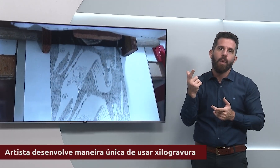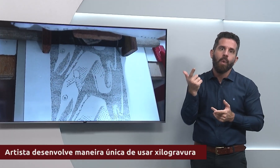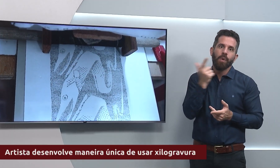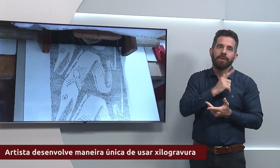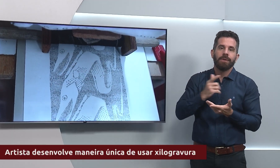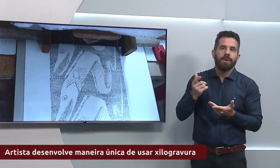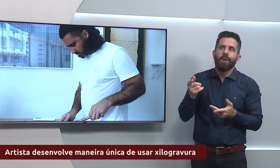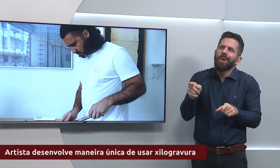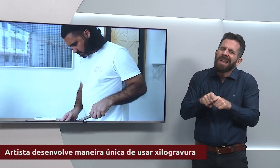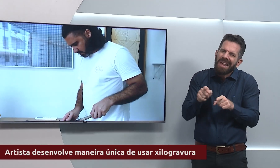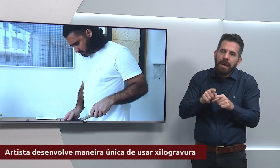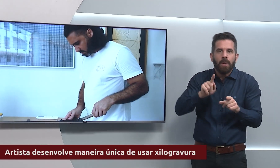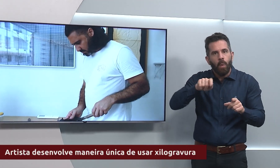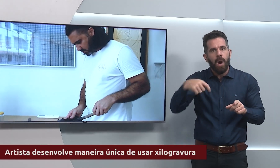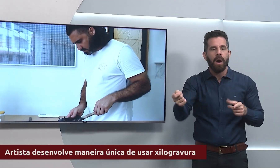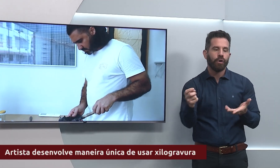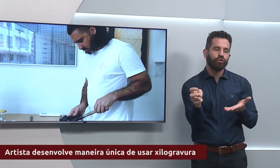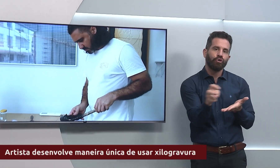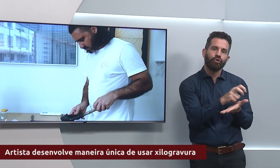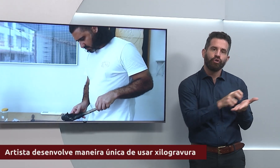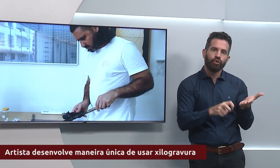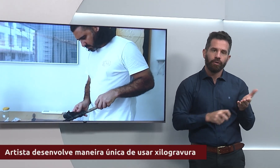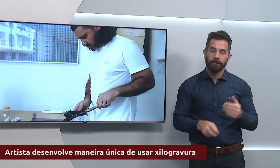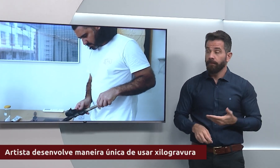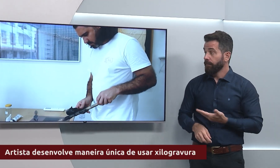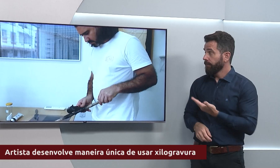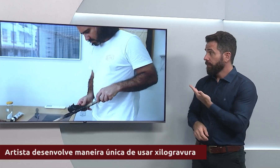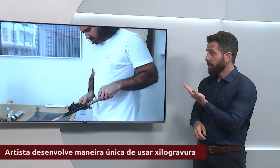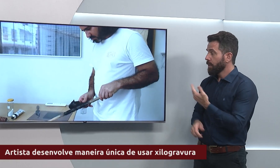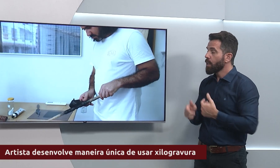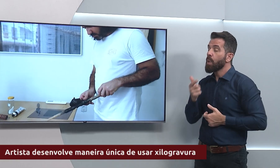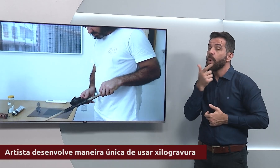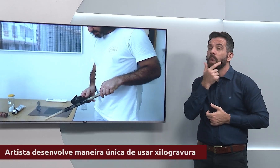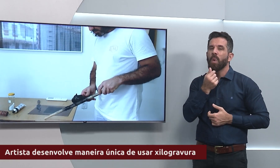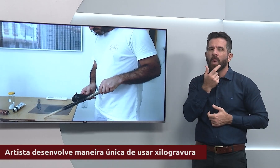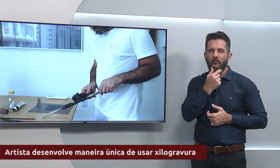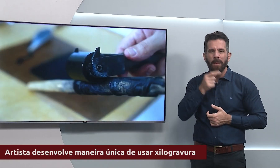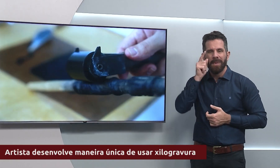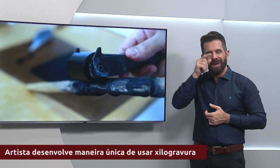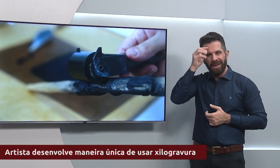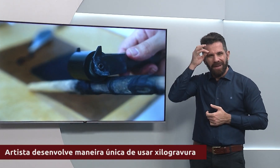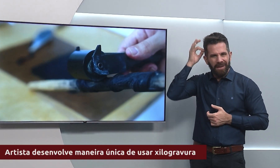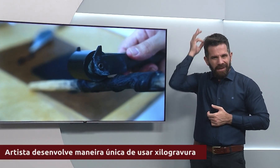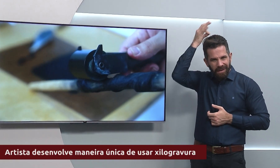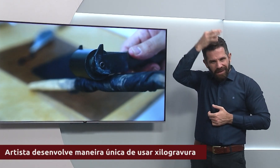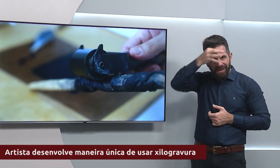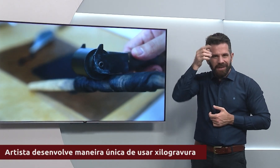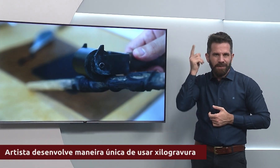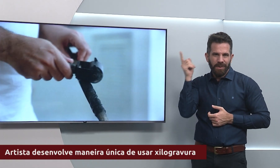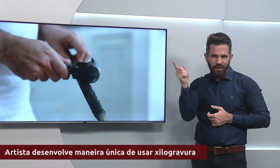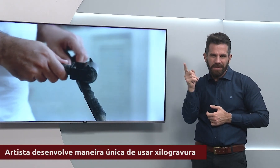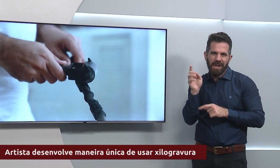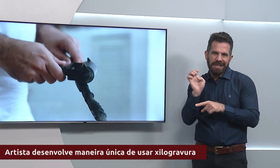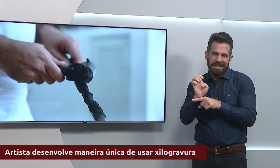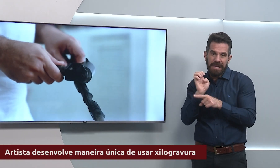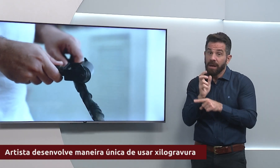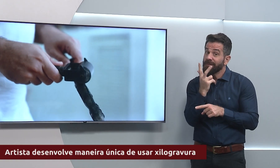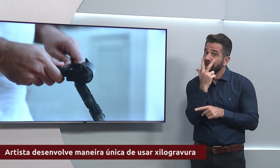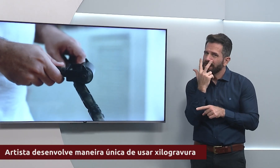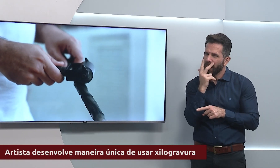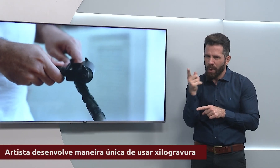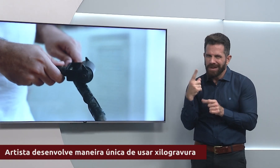tipográfica. Um artista de Vitória, no Espírito Santo, desenvolveu uma maneira única de fazê-la,